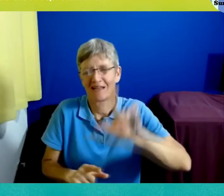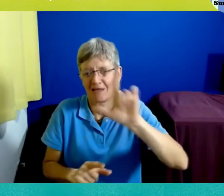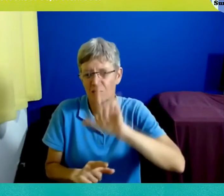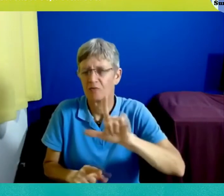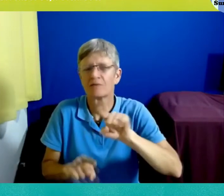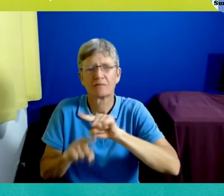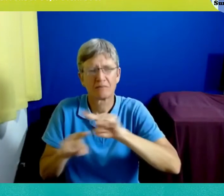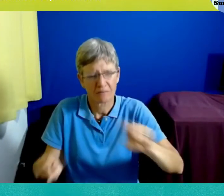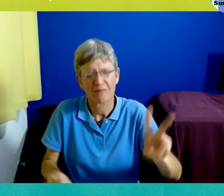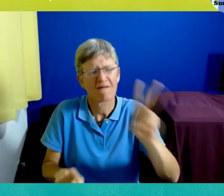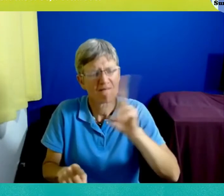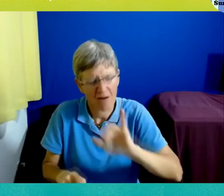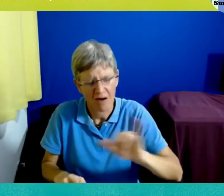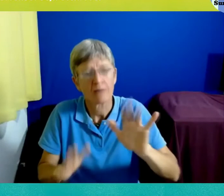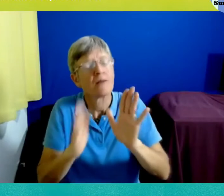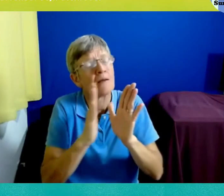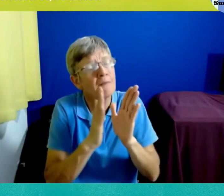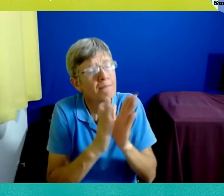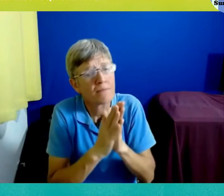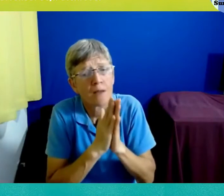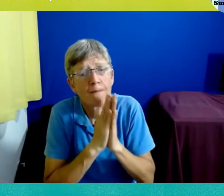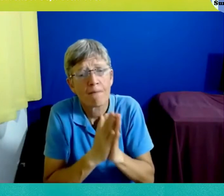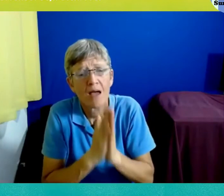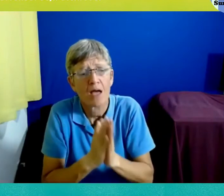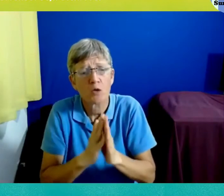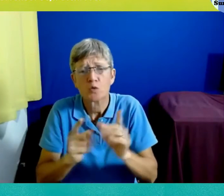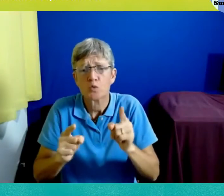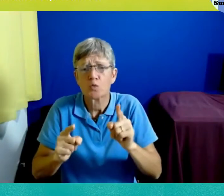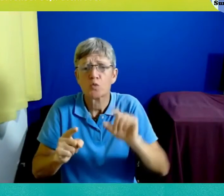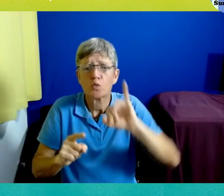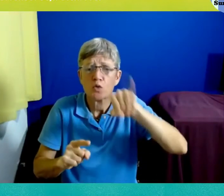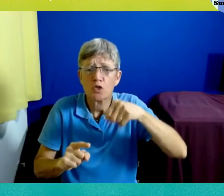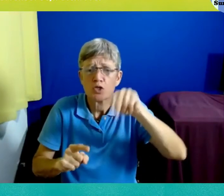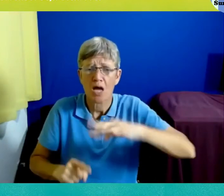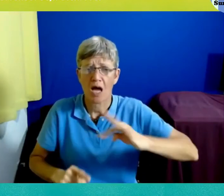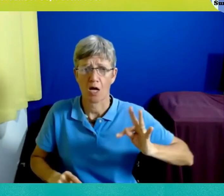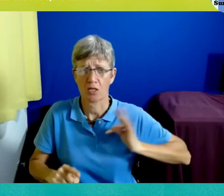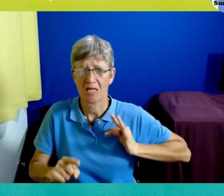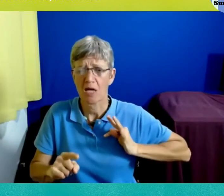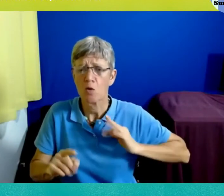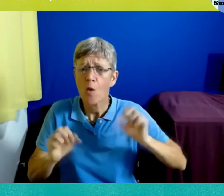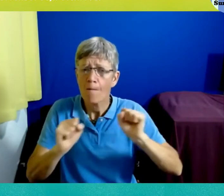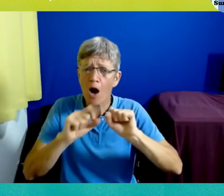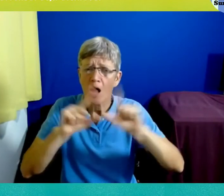surdas, que vocês tentem conhecer a literatura dessas pessoas surdas. Por favor,